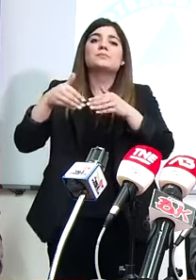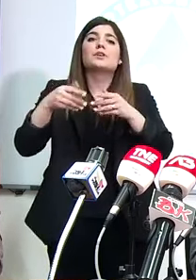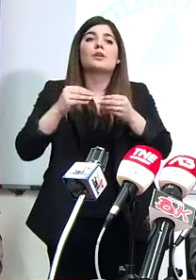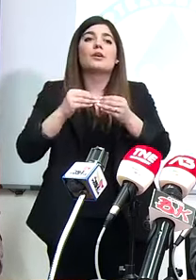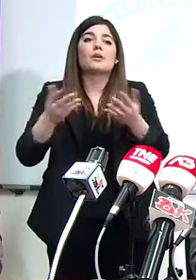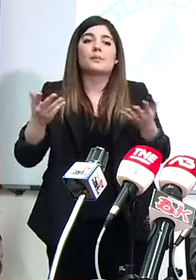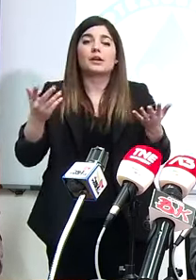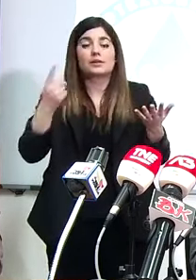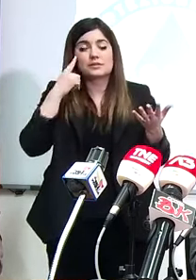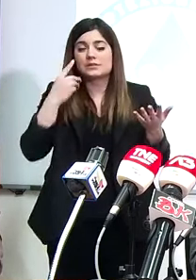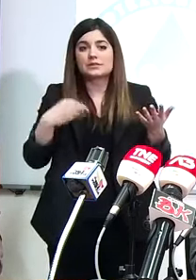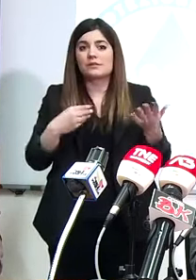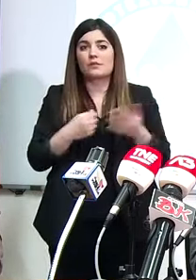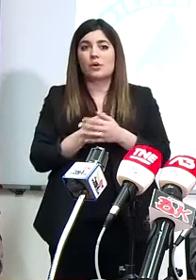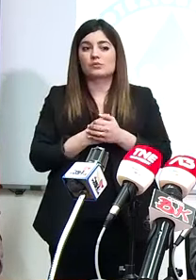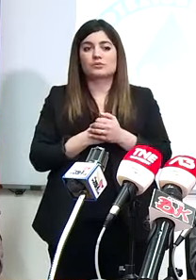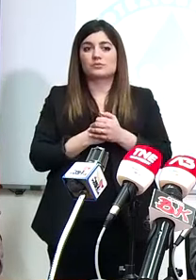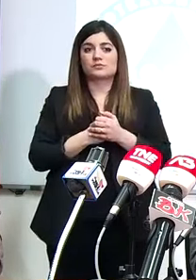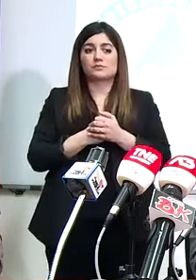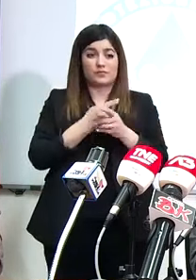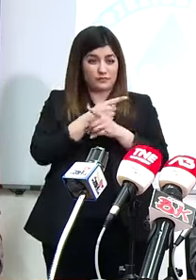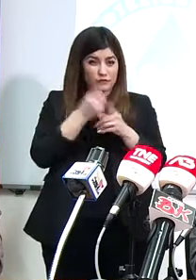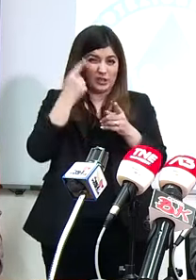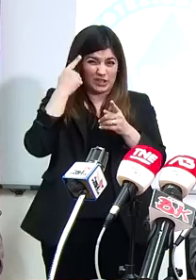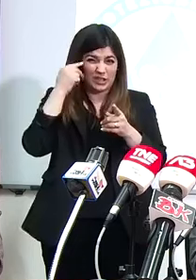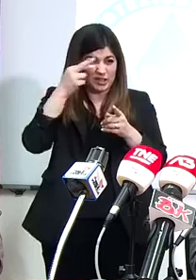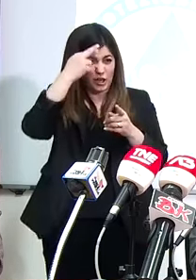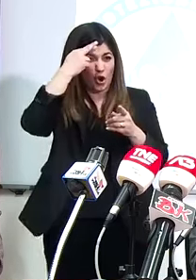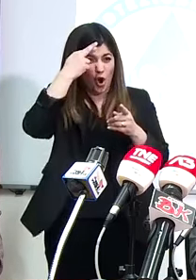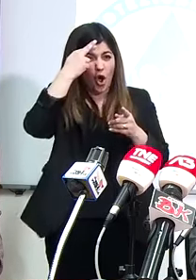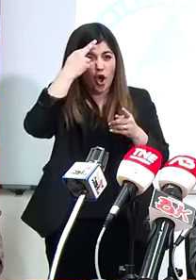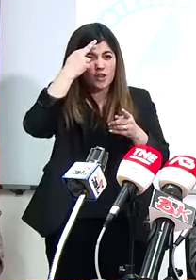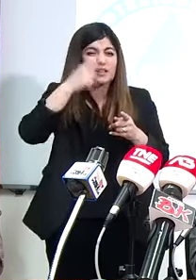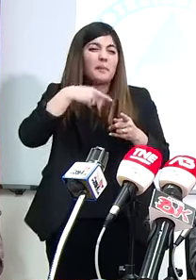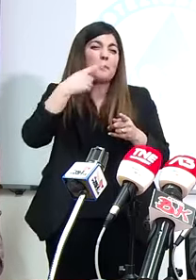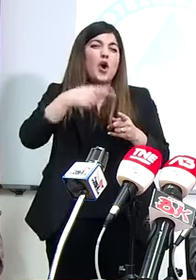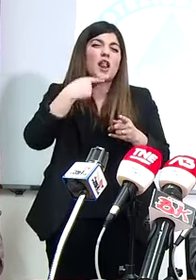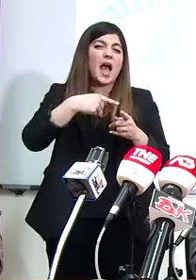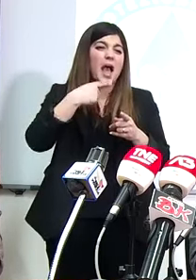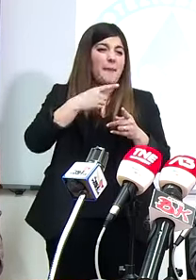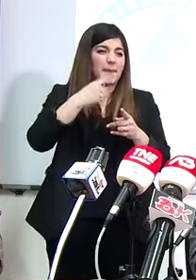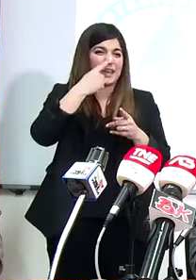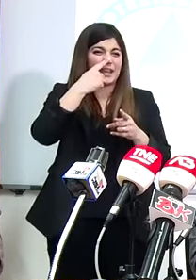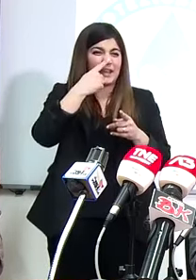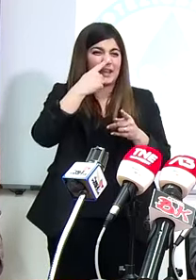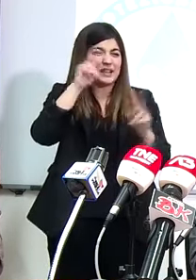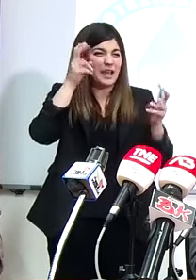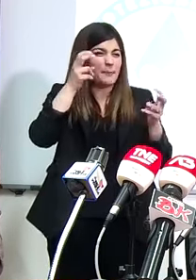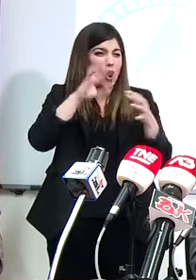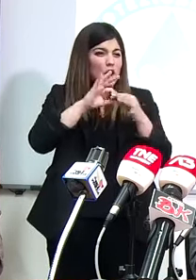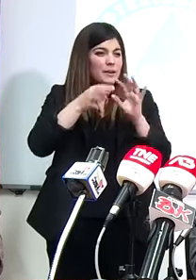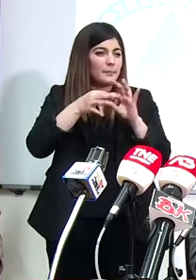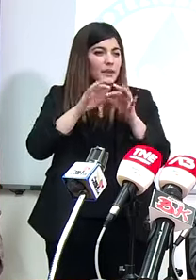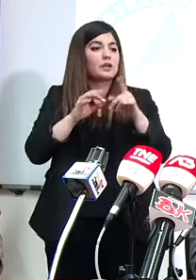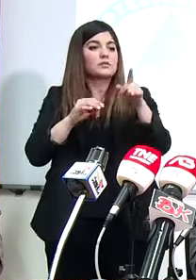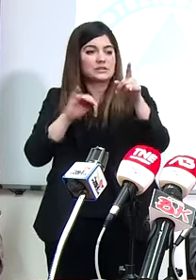parisi ve le ricordate le polemiche sulle olimpiadi quando a lo ha detto anche della nostra per